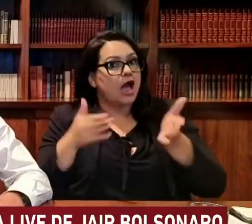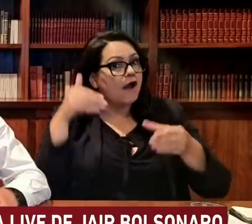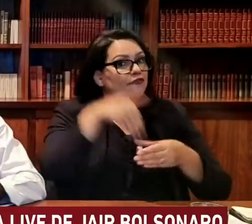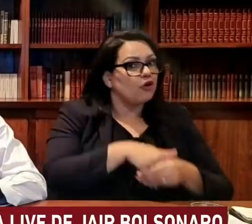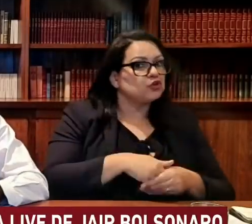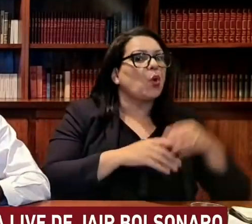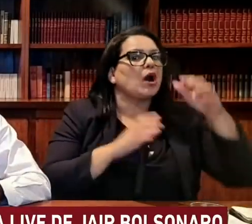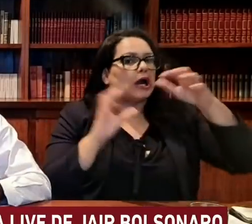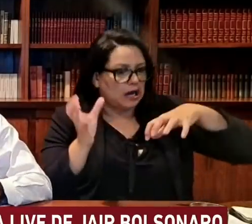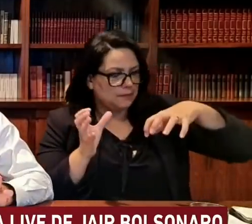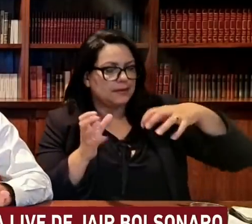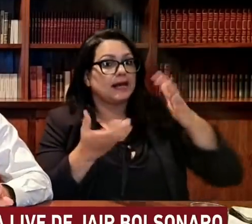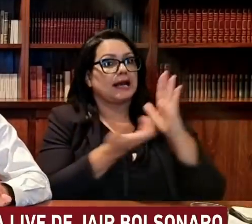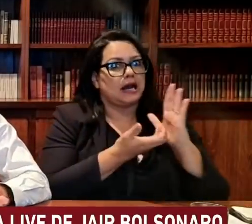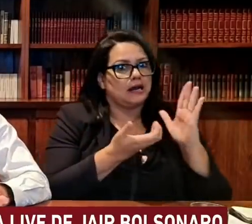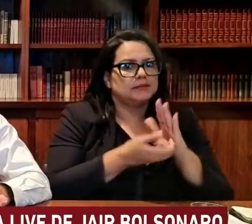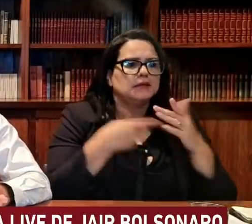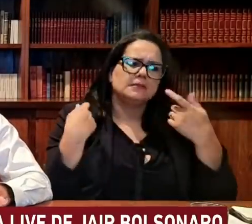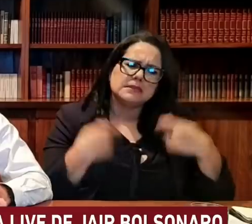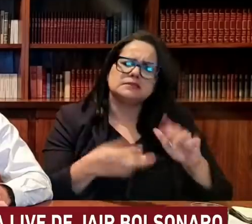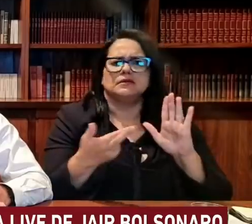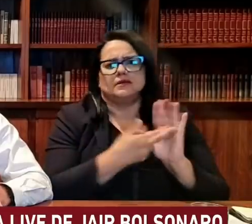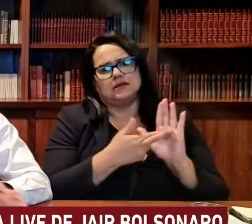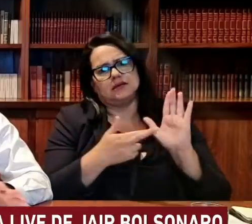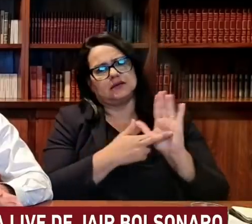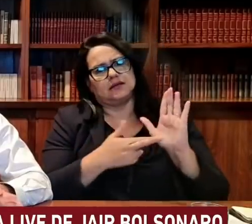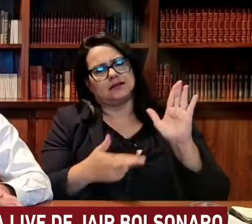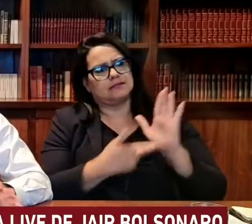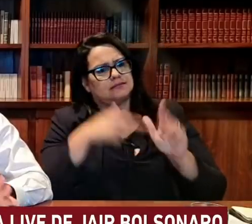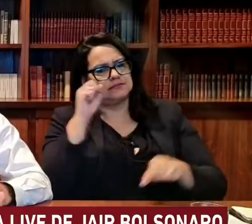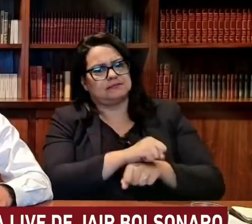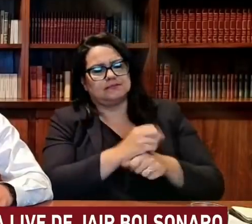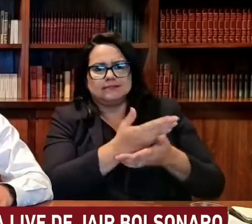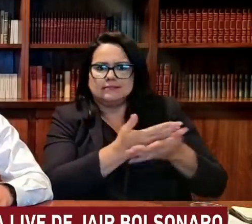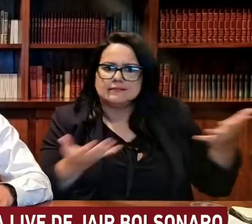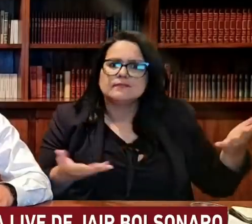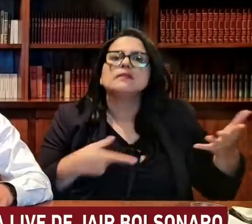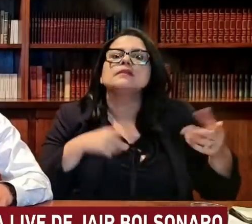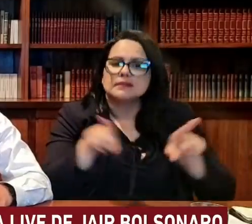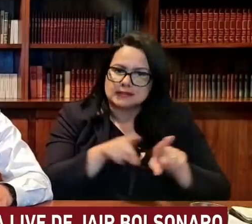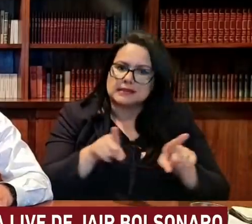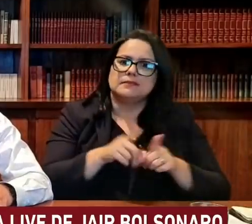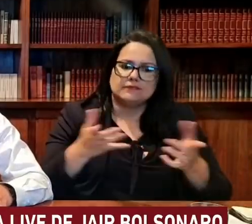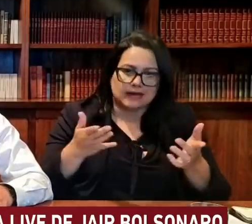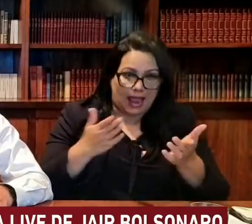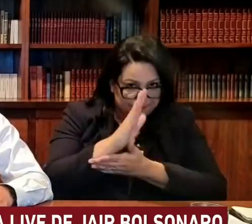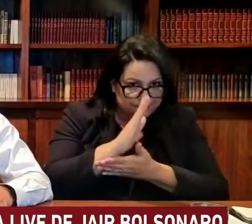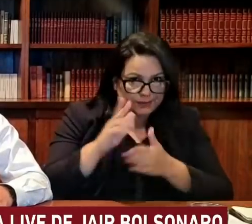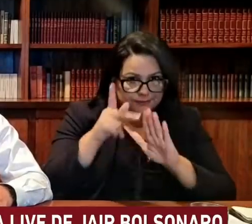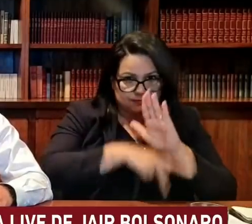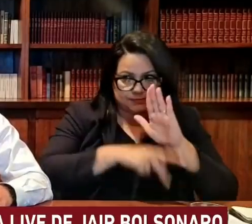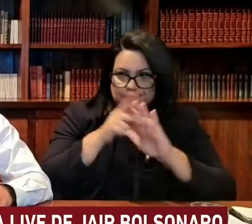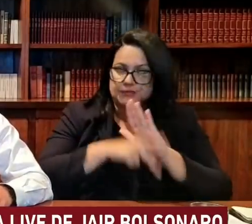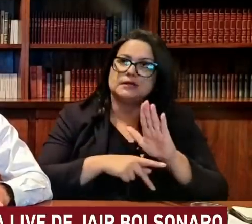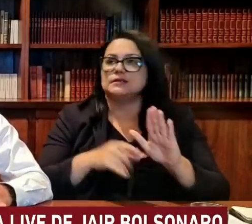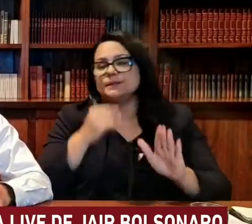noite, dar uma disciplinada nisso tudo. E de imediato, né, com a sanção do projeto, por exemplo,